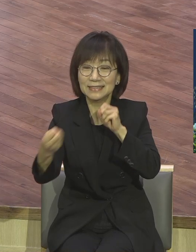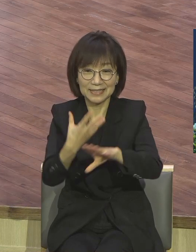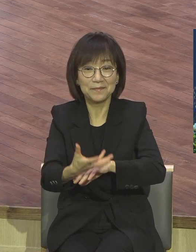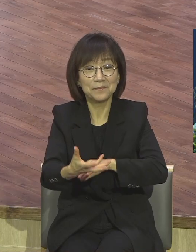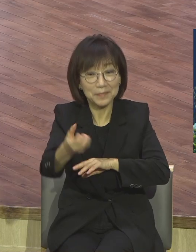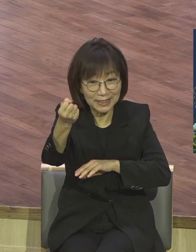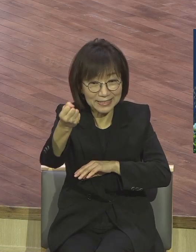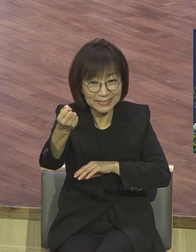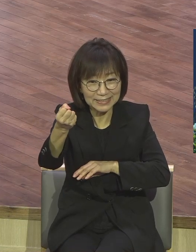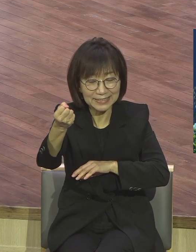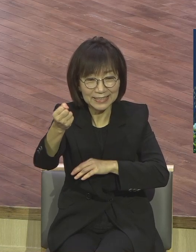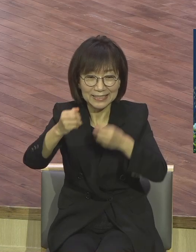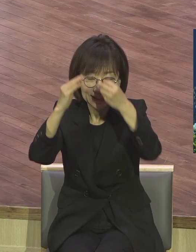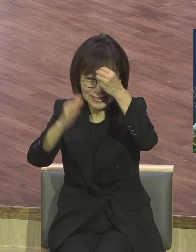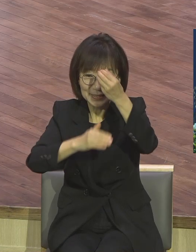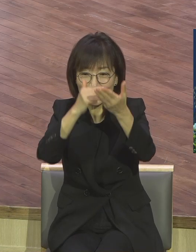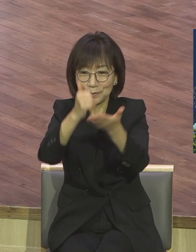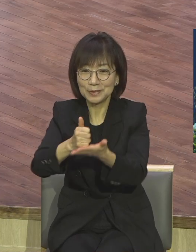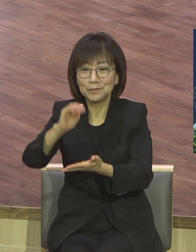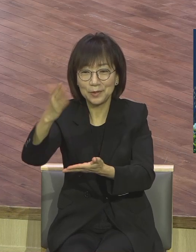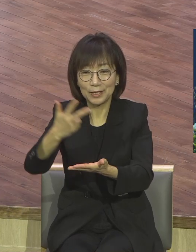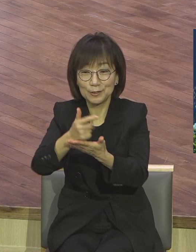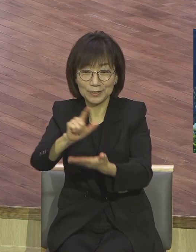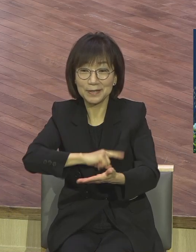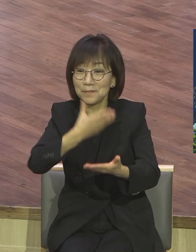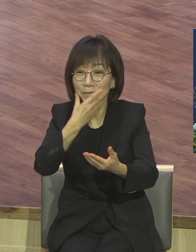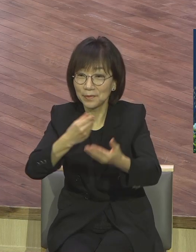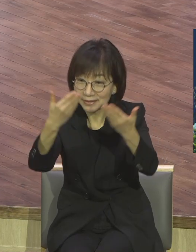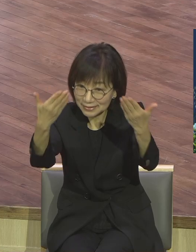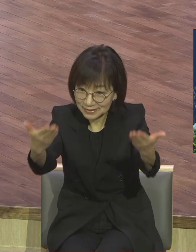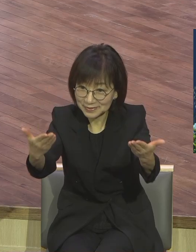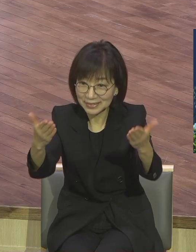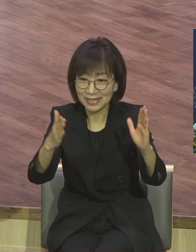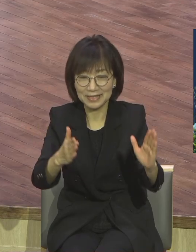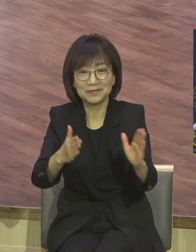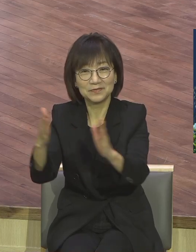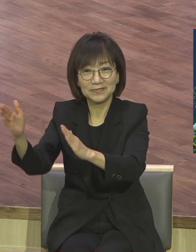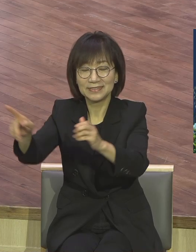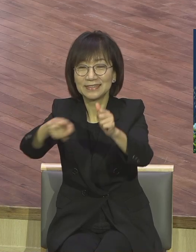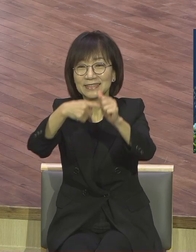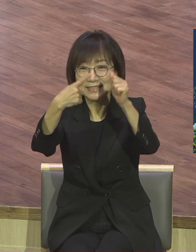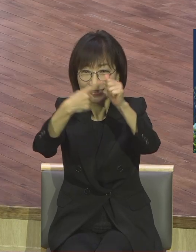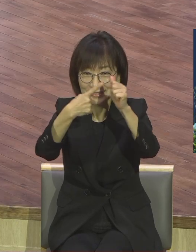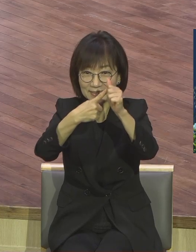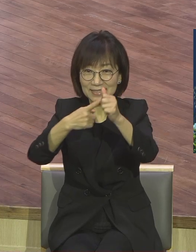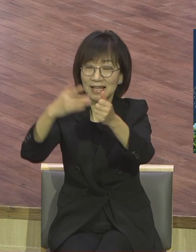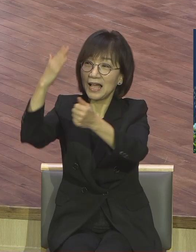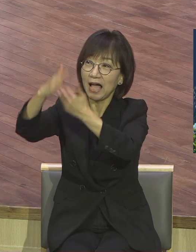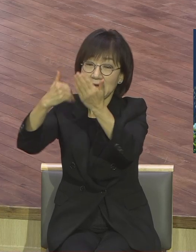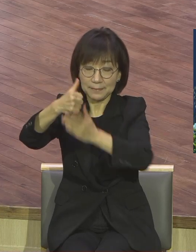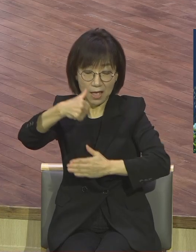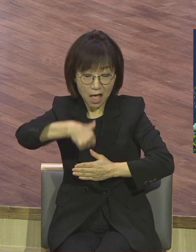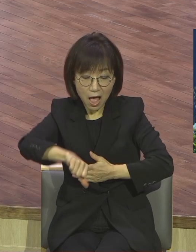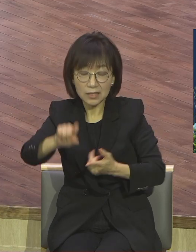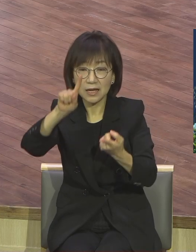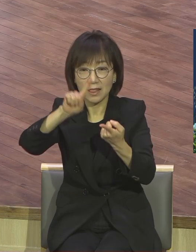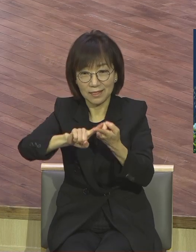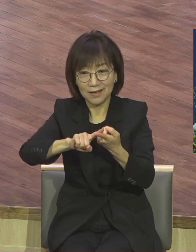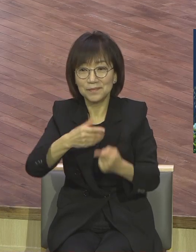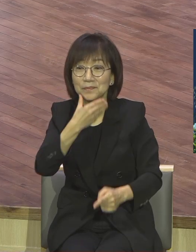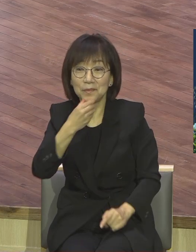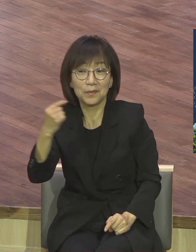예언교회 전 성도에게를 주님의 이름으로 축복합니다. 그럼 첫째로 하나님의 아들에 관한